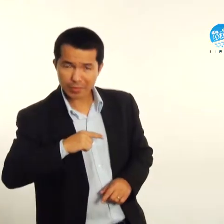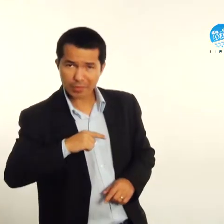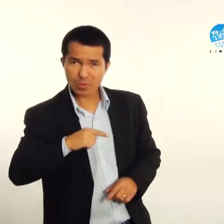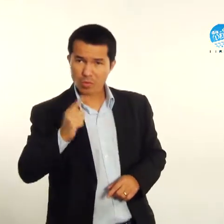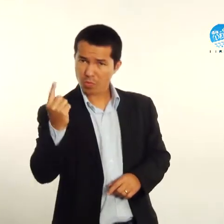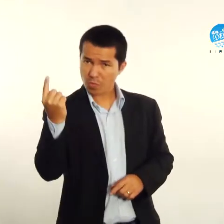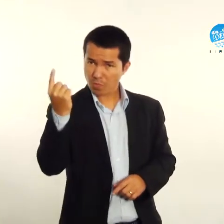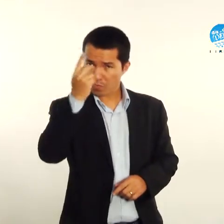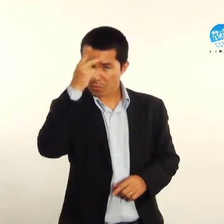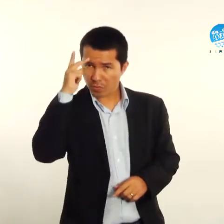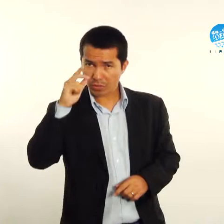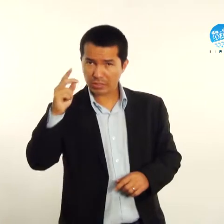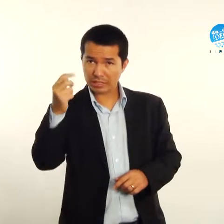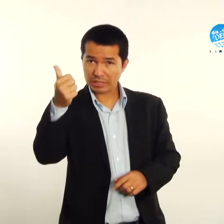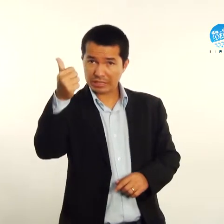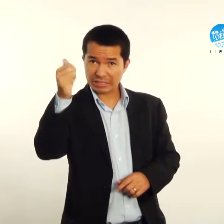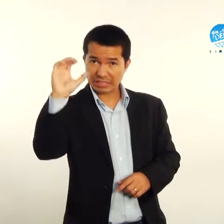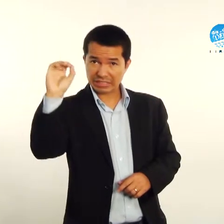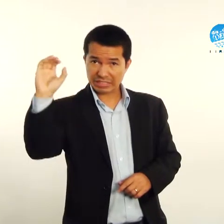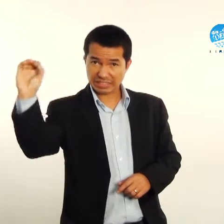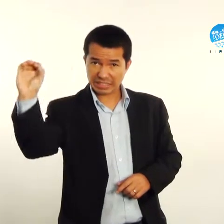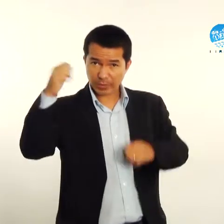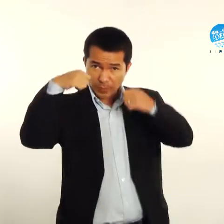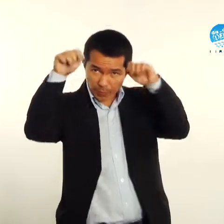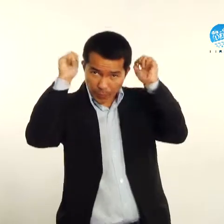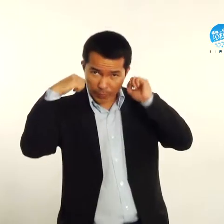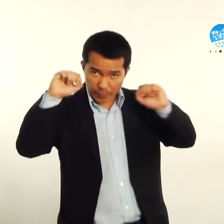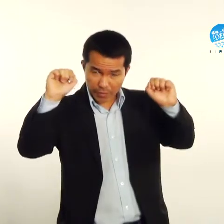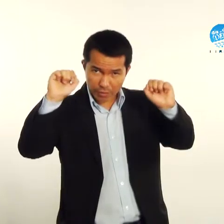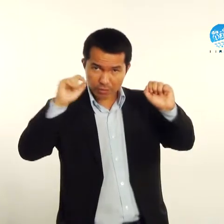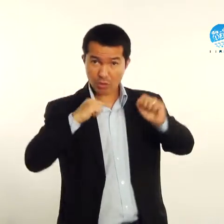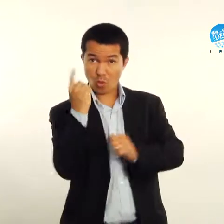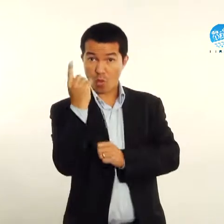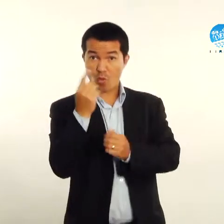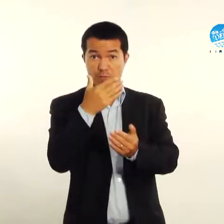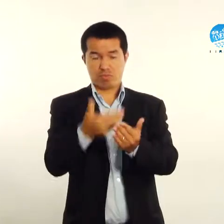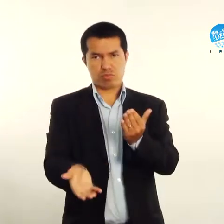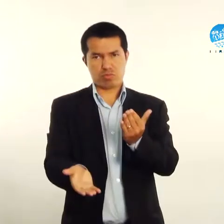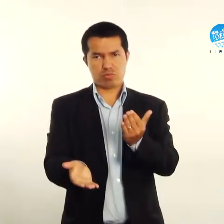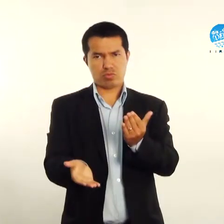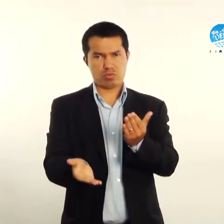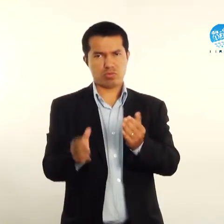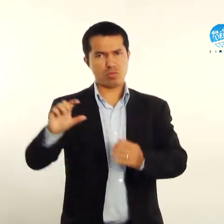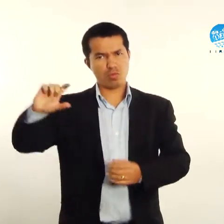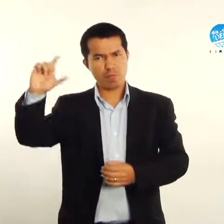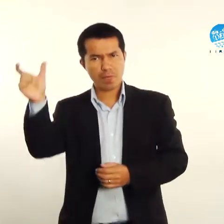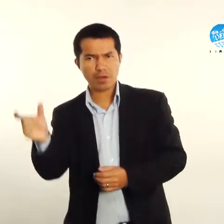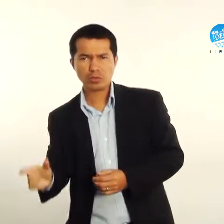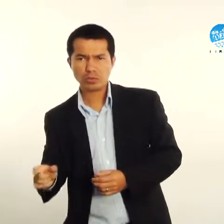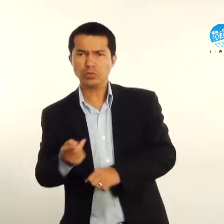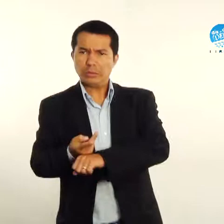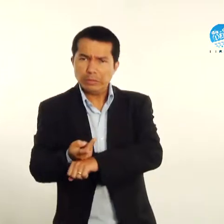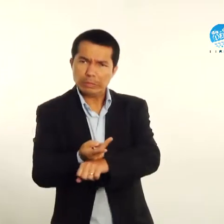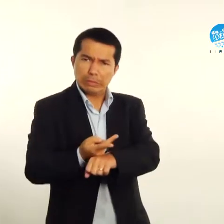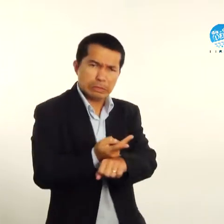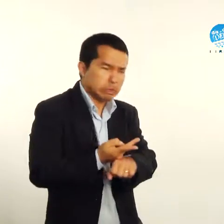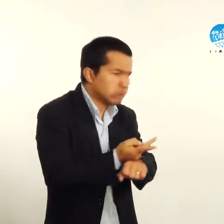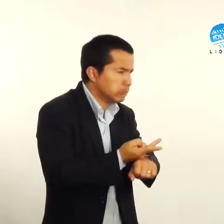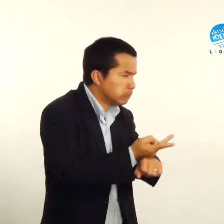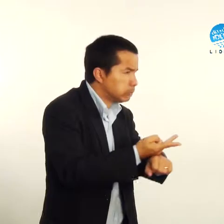ovelhas e uma delas se perde, não deixará as 99 nos montes, indo procurar a que se